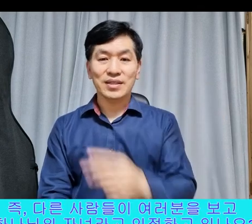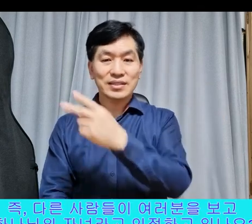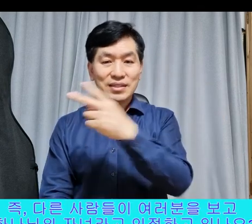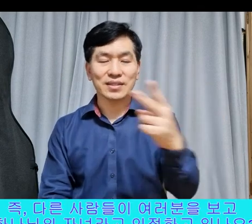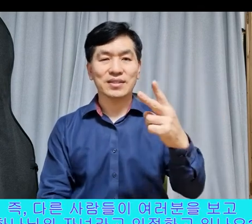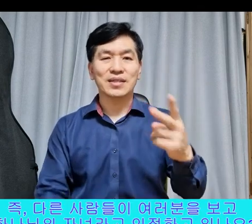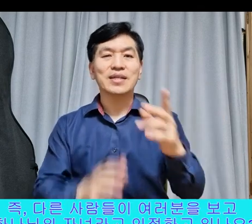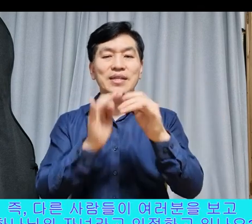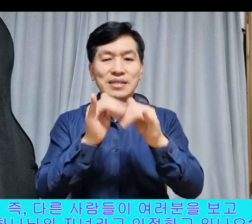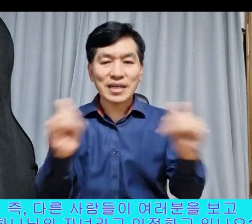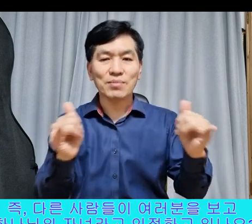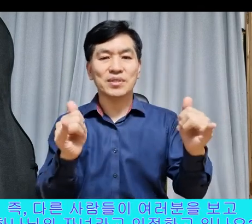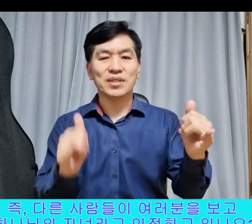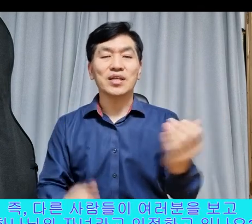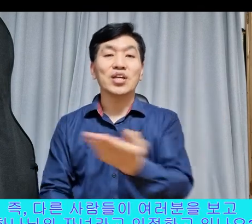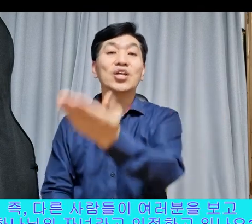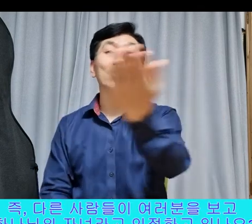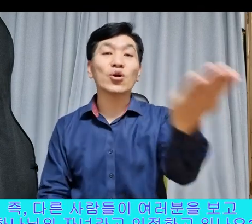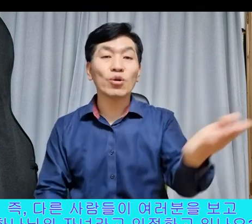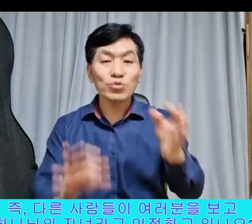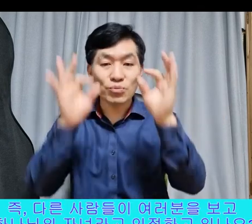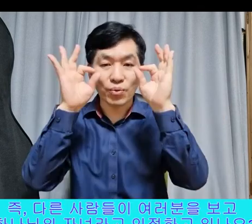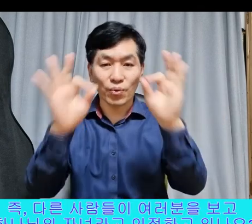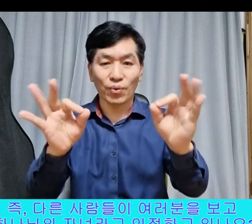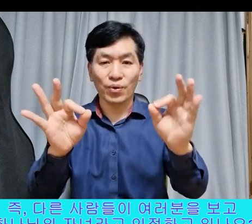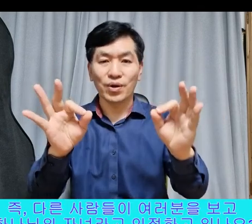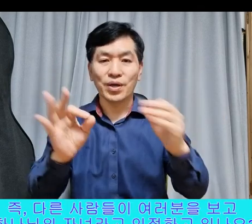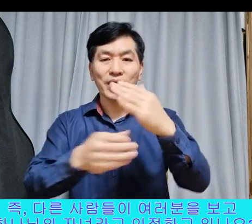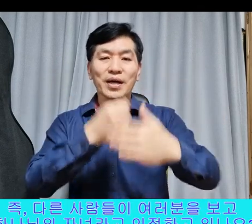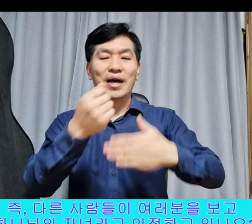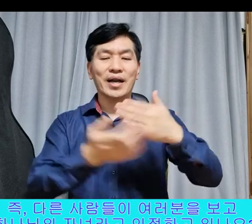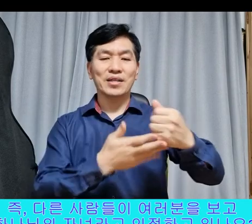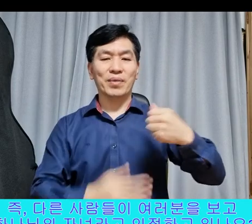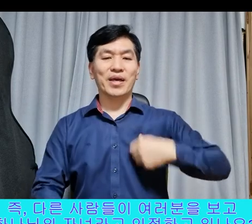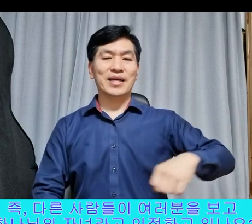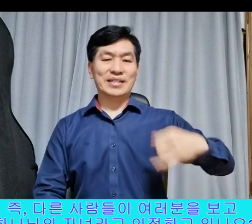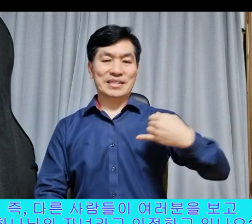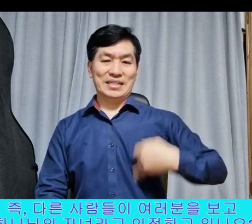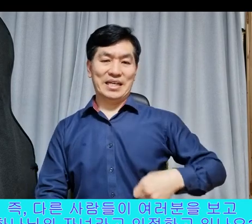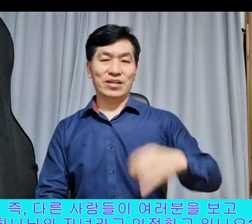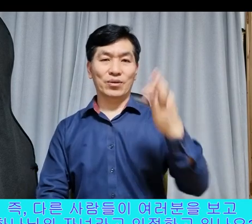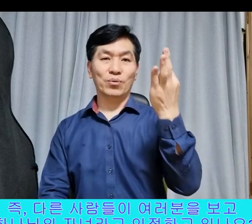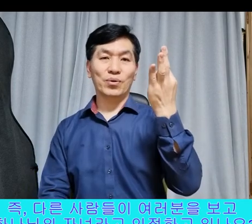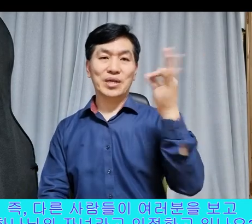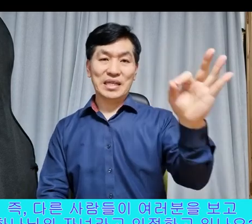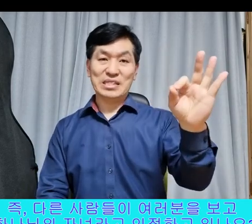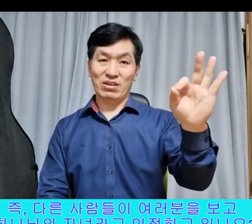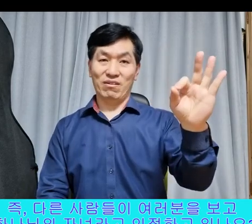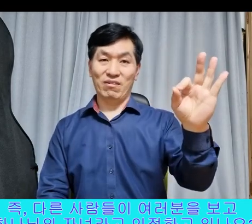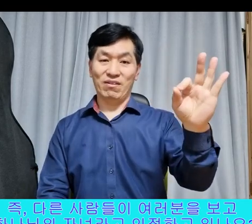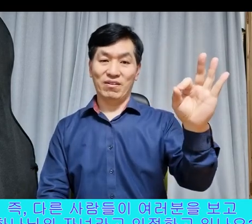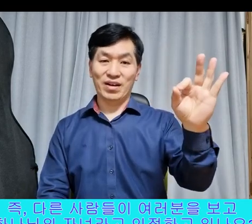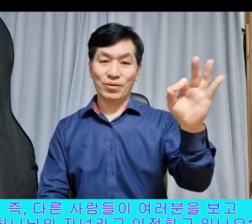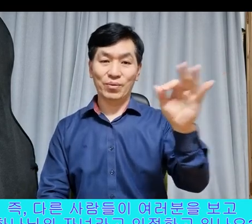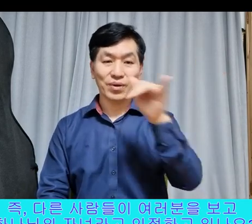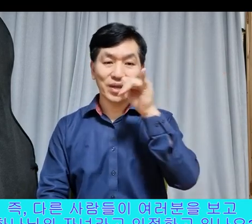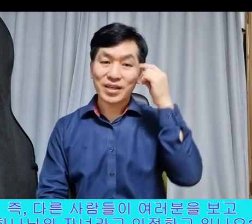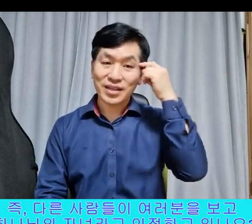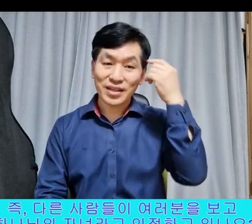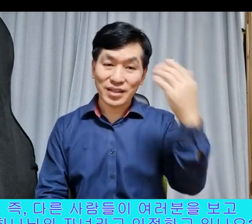즉, 사람들이 여러분을 보고 하나님의 자녀라고 인정하고